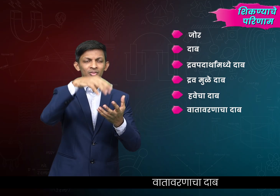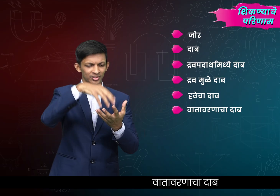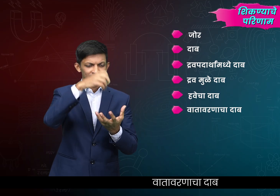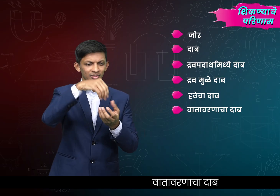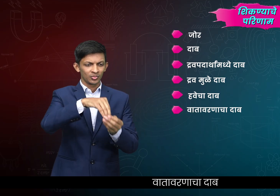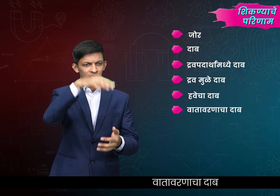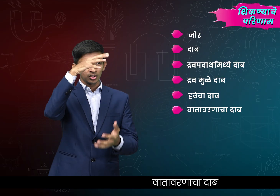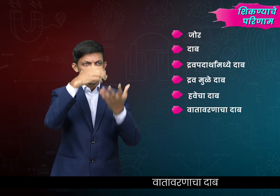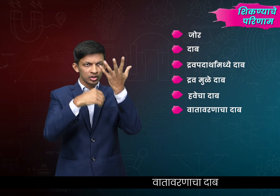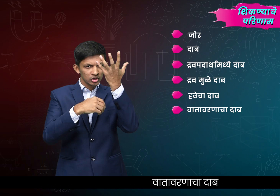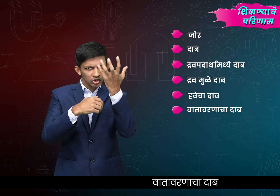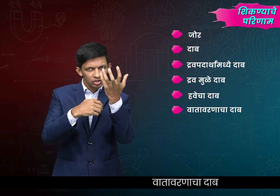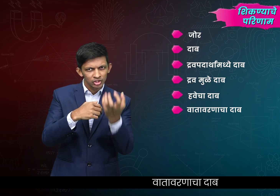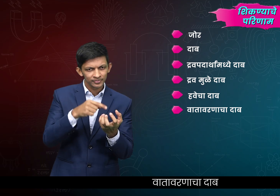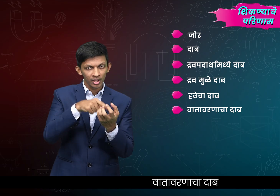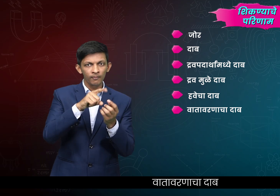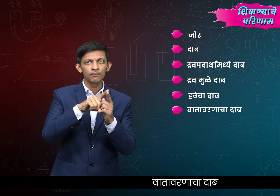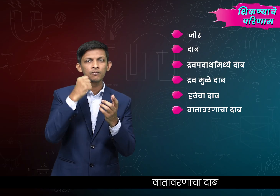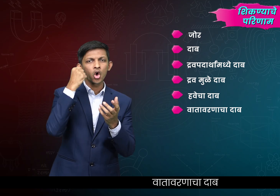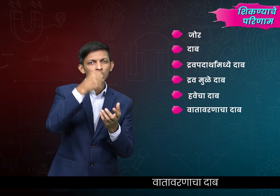वातावरणाचा दाब,